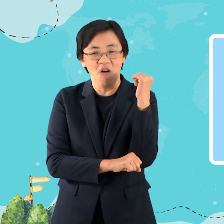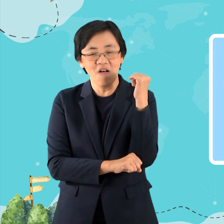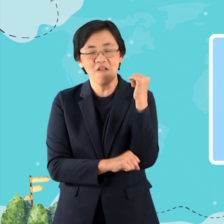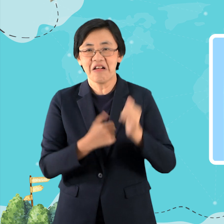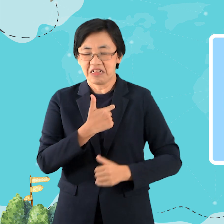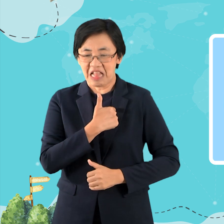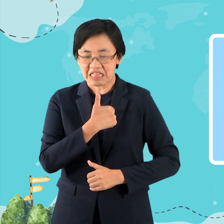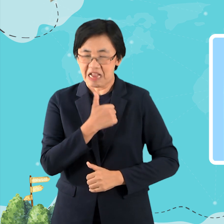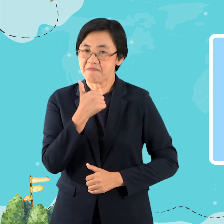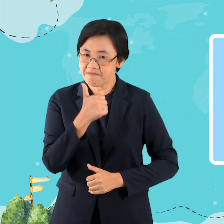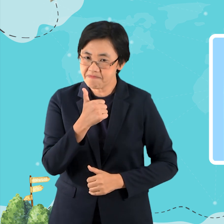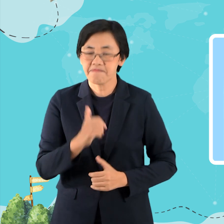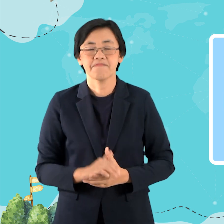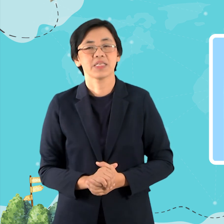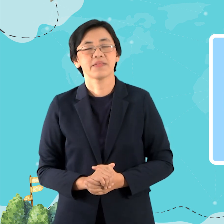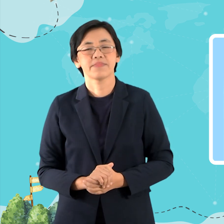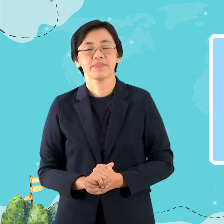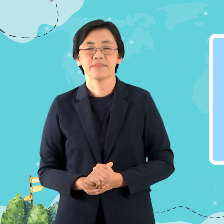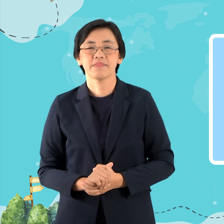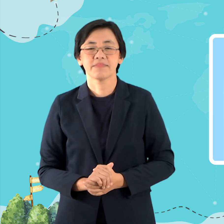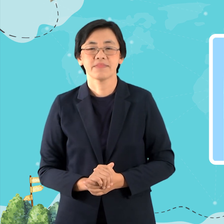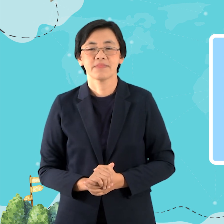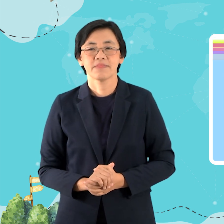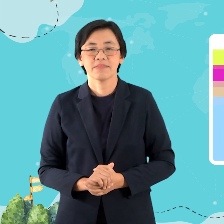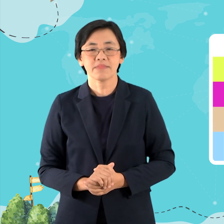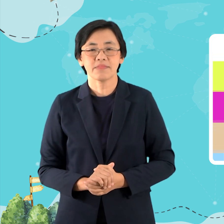ต่มีจิตใจที่งดงามจ้า